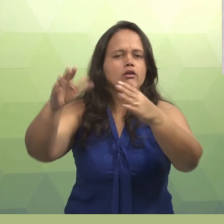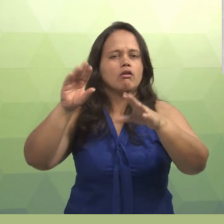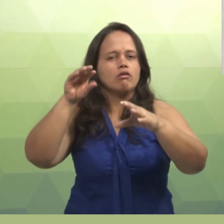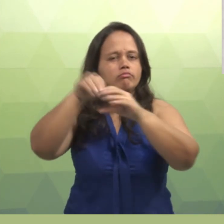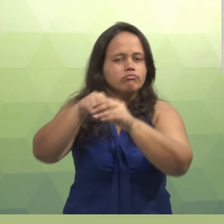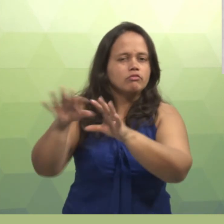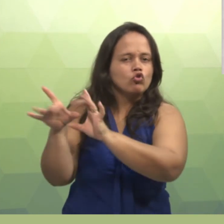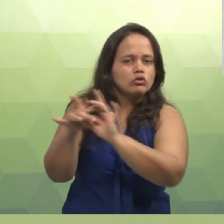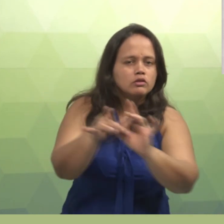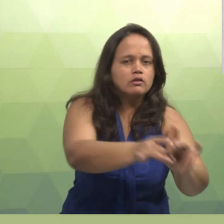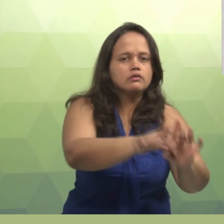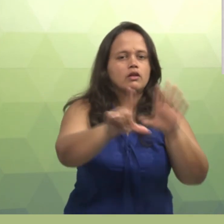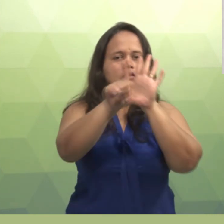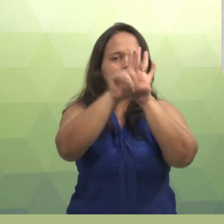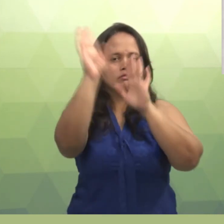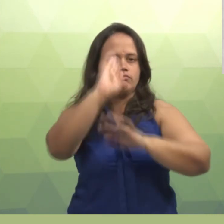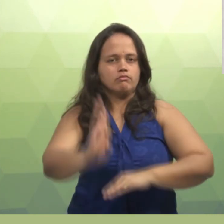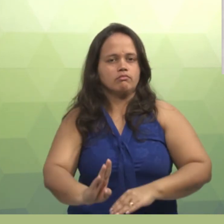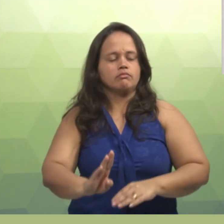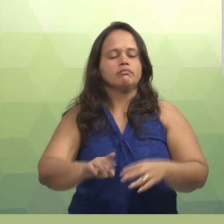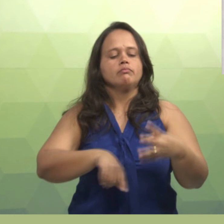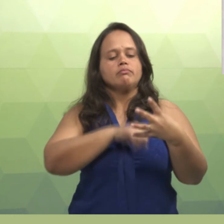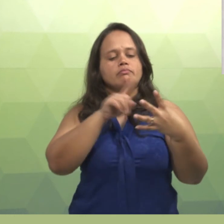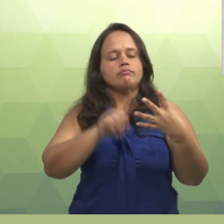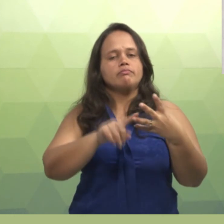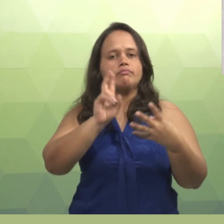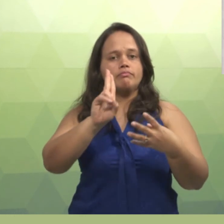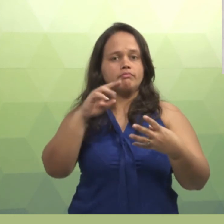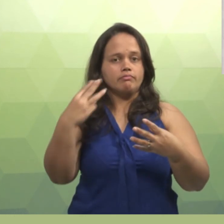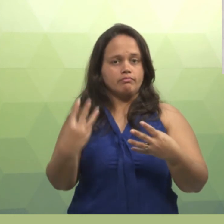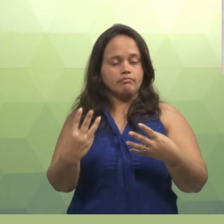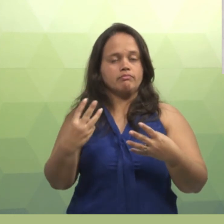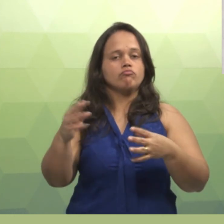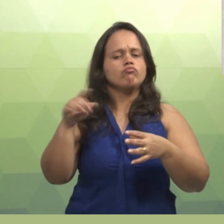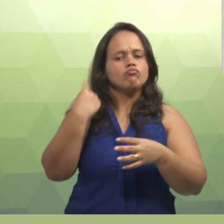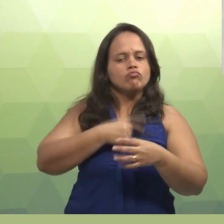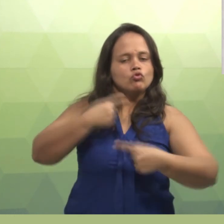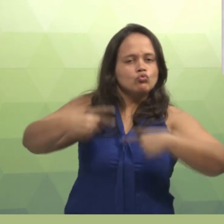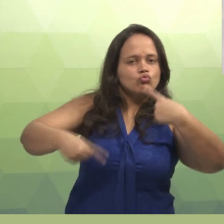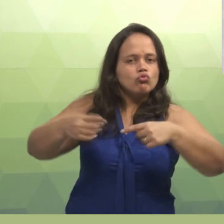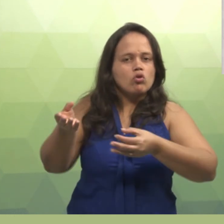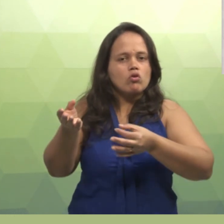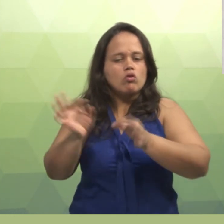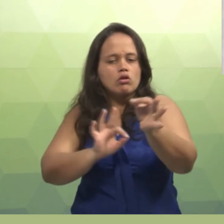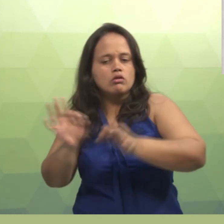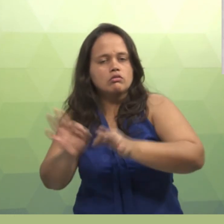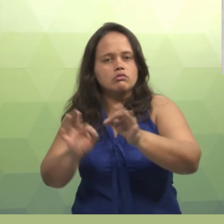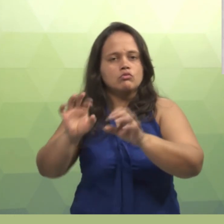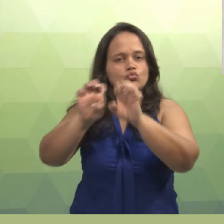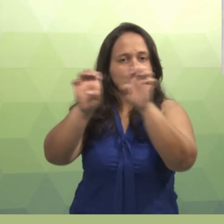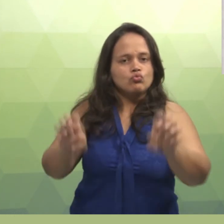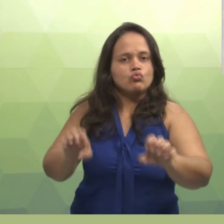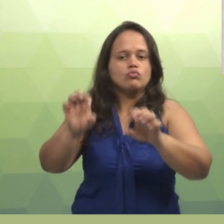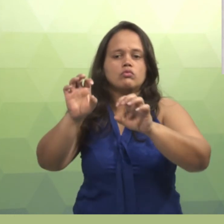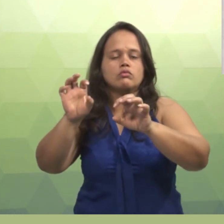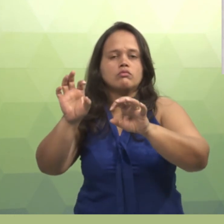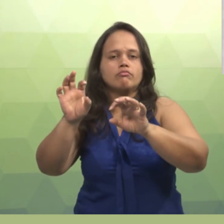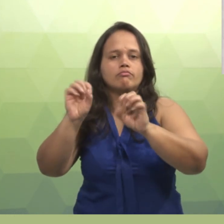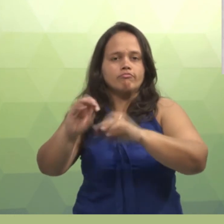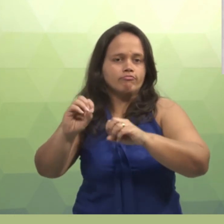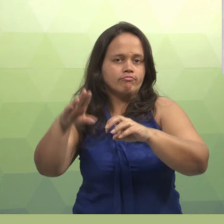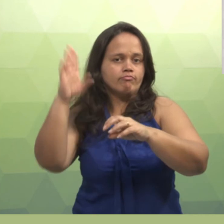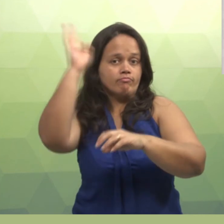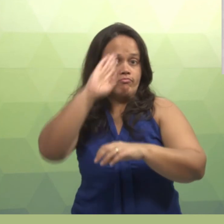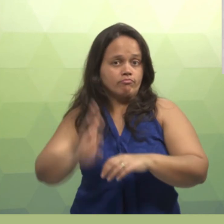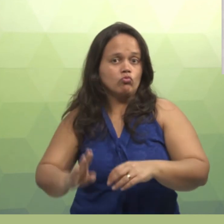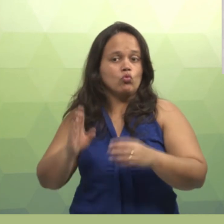Na unidade 3, discutimos sobre a organização e estrutura da educação brasileira, focalizando a formação e a